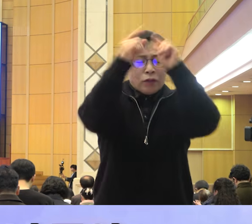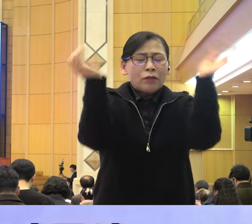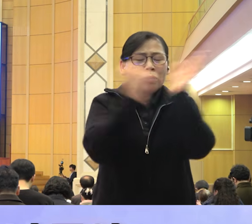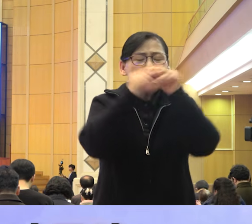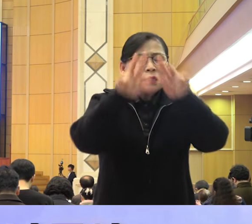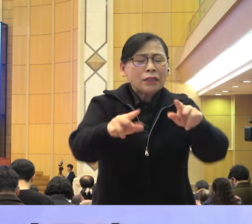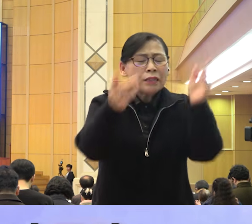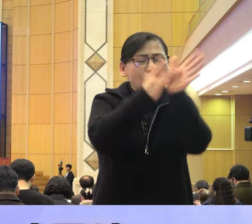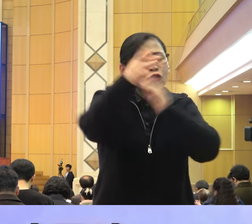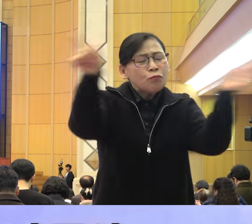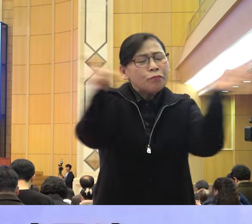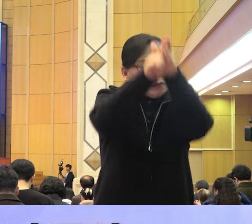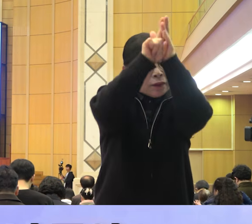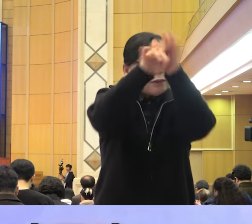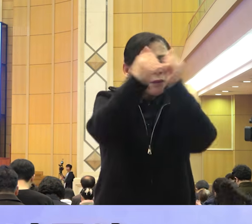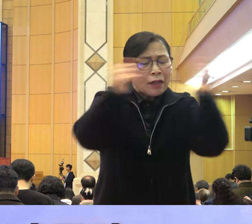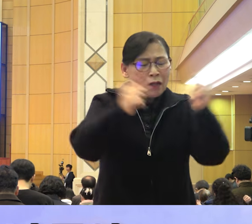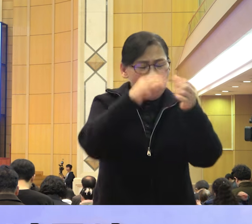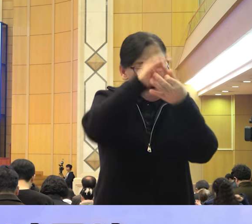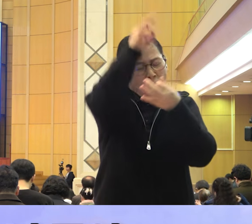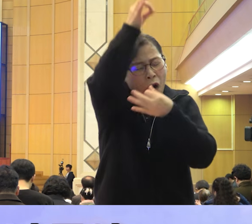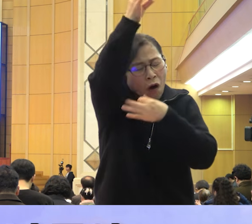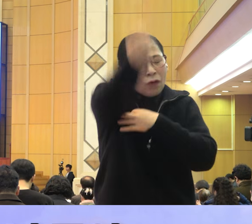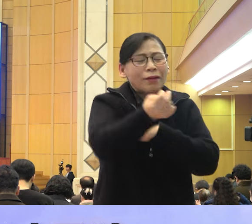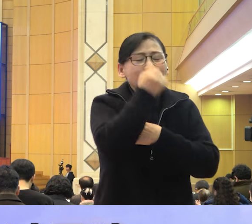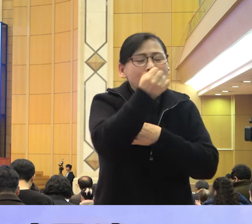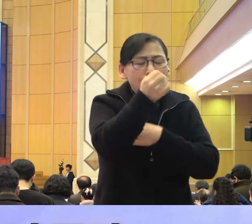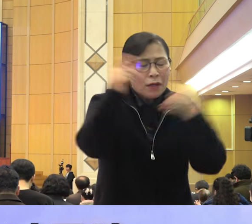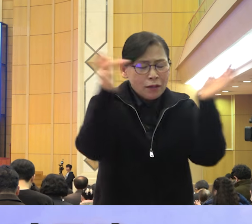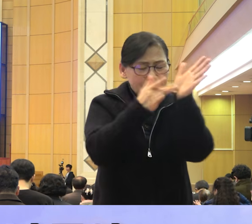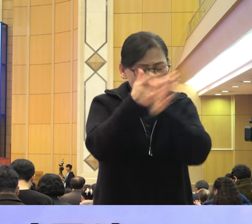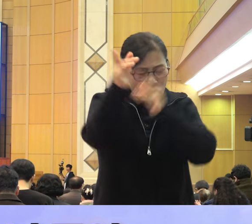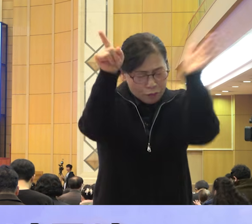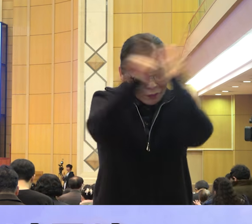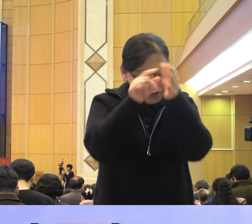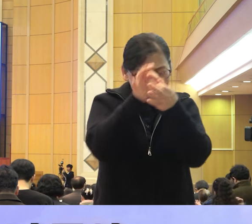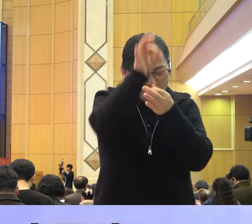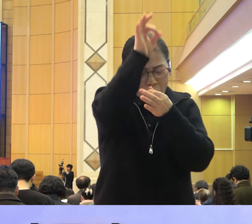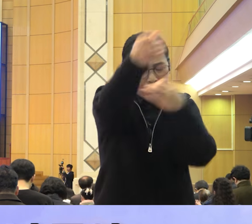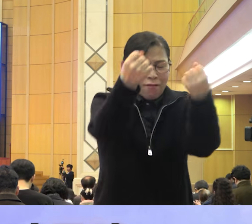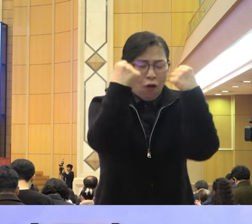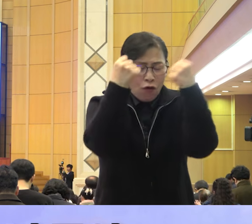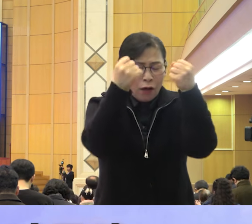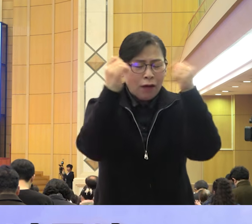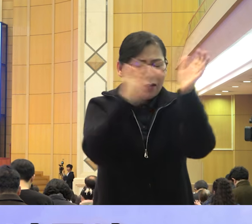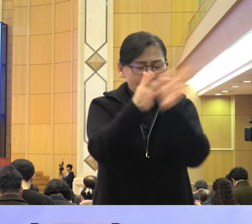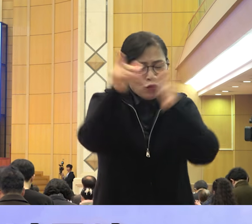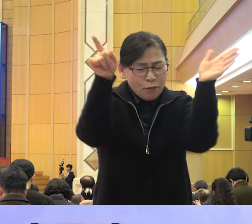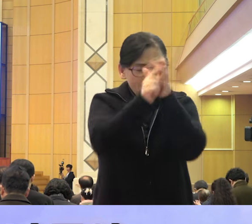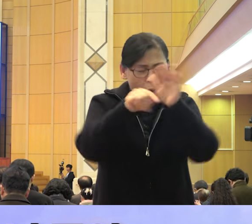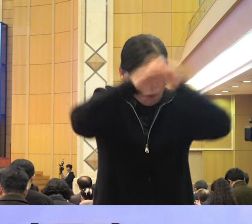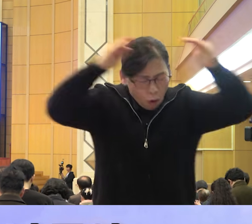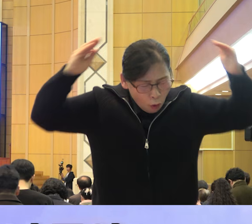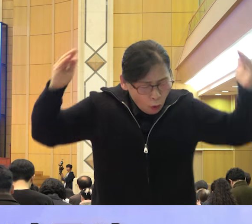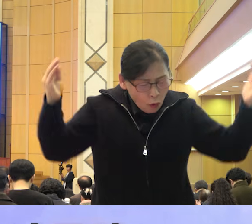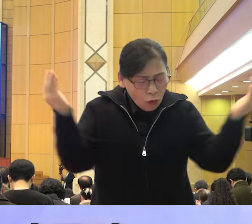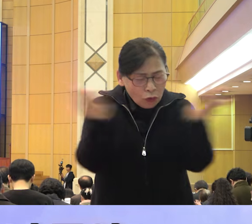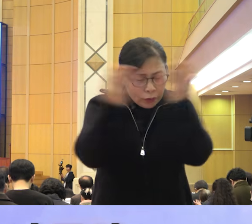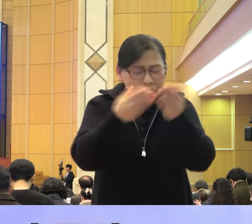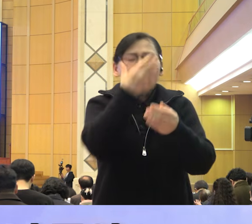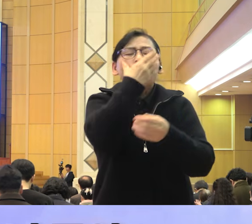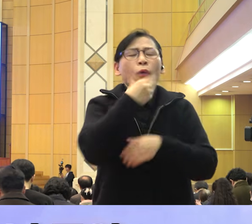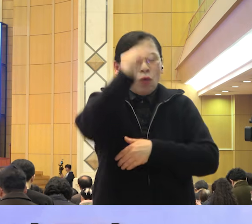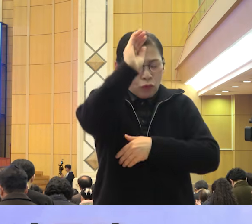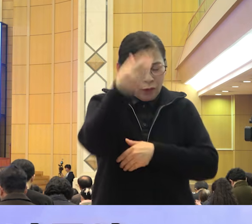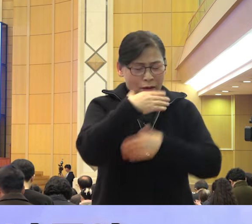이제 믿는 자에게 영원한 생명과 믿는 자에게 건강과 믿는 자에게 범사에